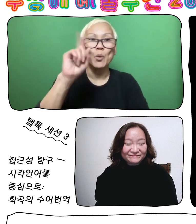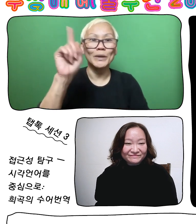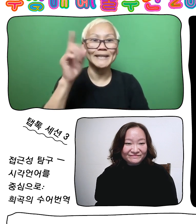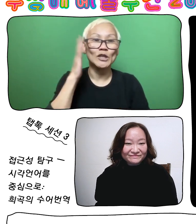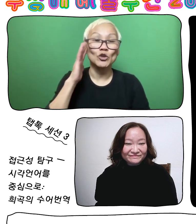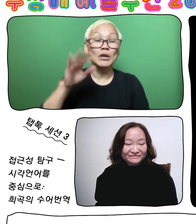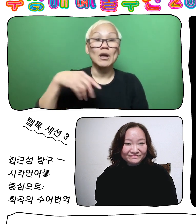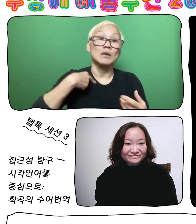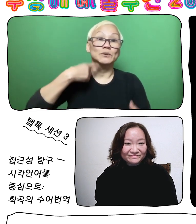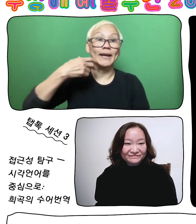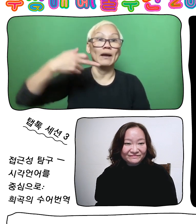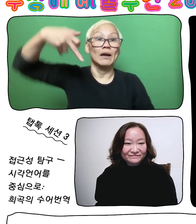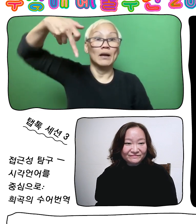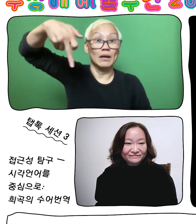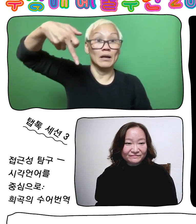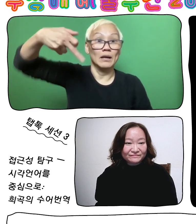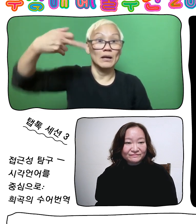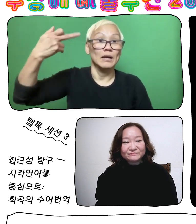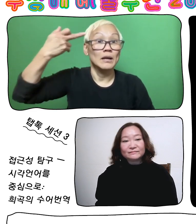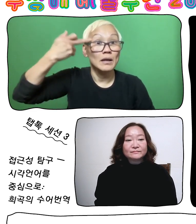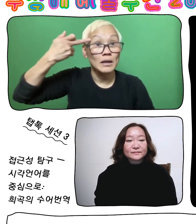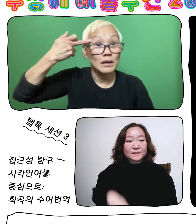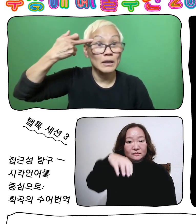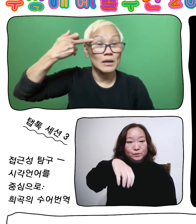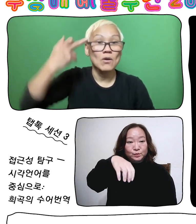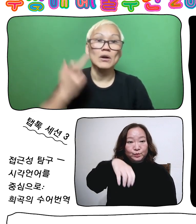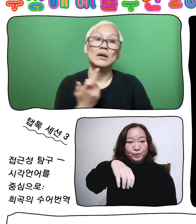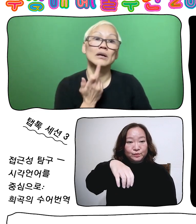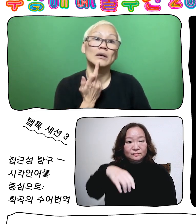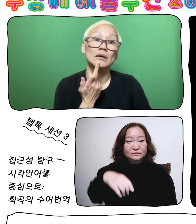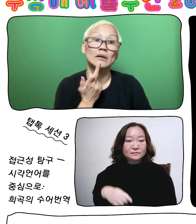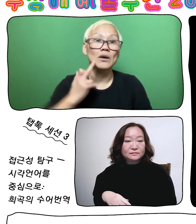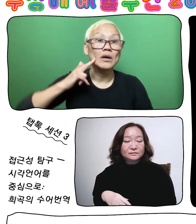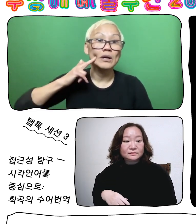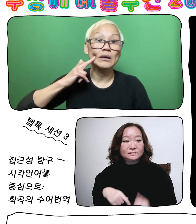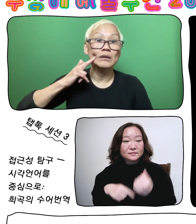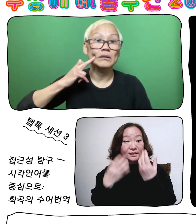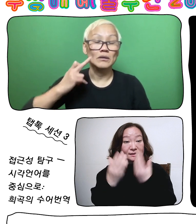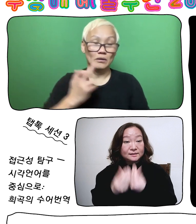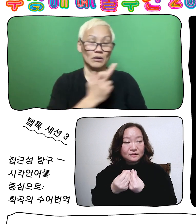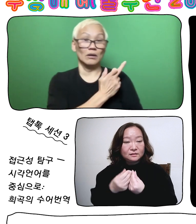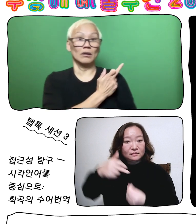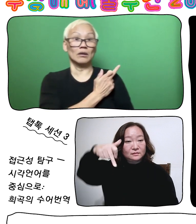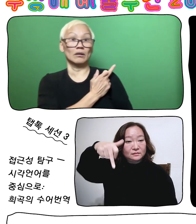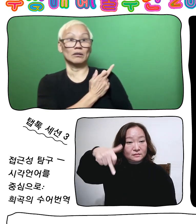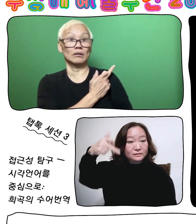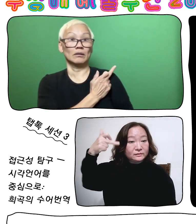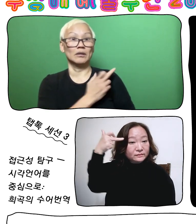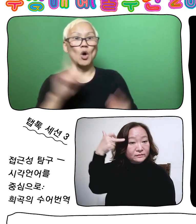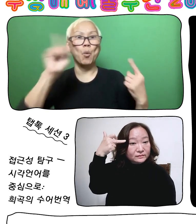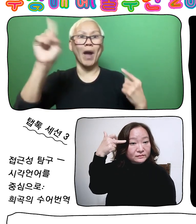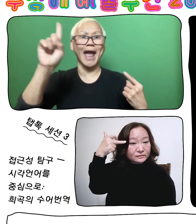두 번째는 손의 방향입니다. 세 번째는 손의 위치입니다.